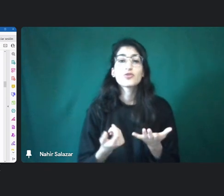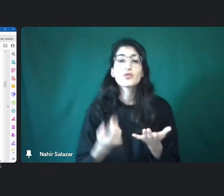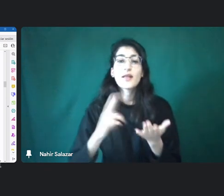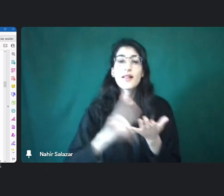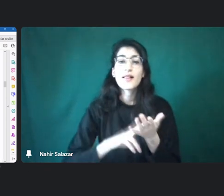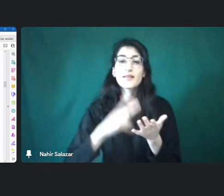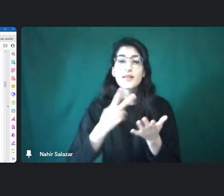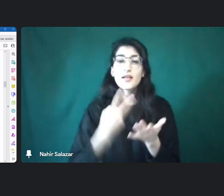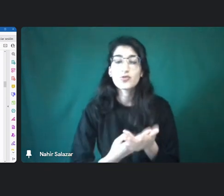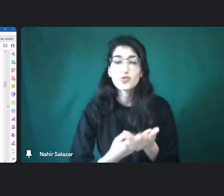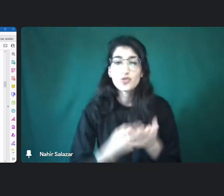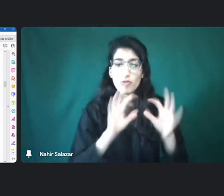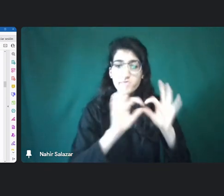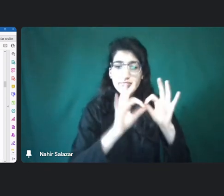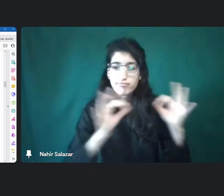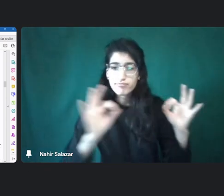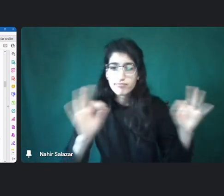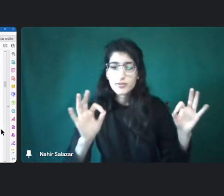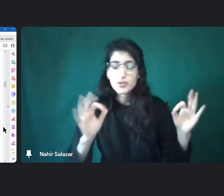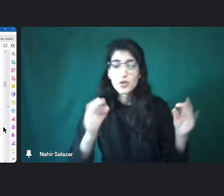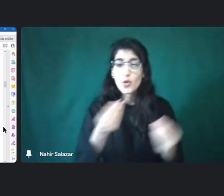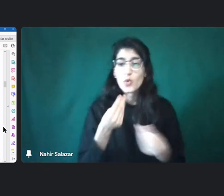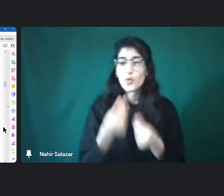puede ser sustantivo